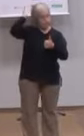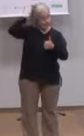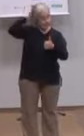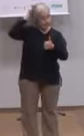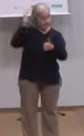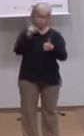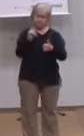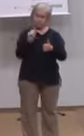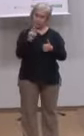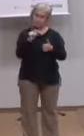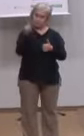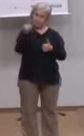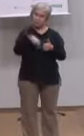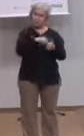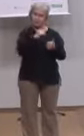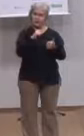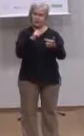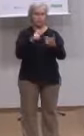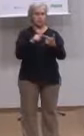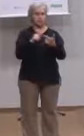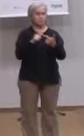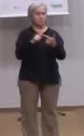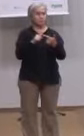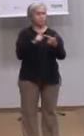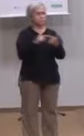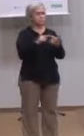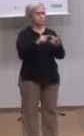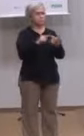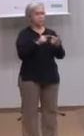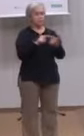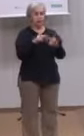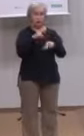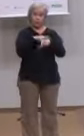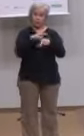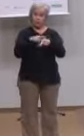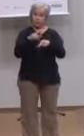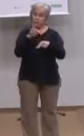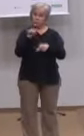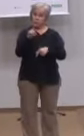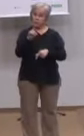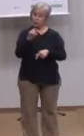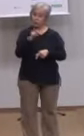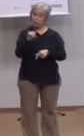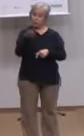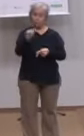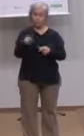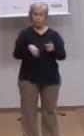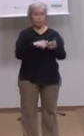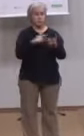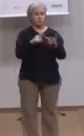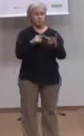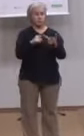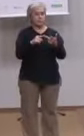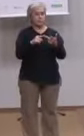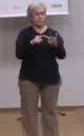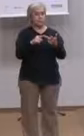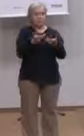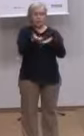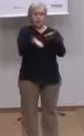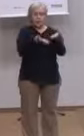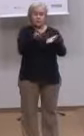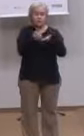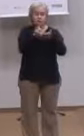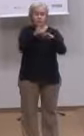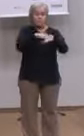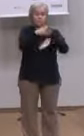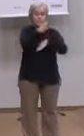fronteira do Pará, regularmente. De Rondônia recebemos 2 e eles não têm